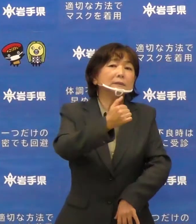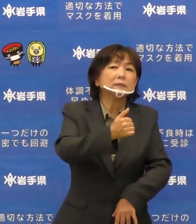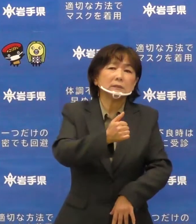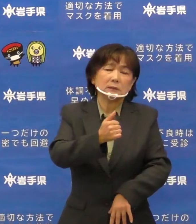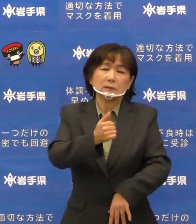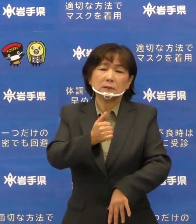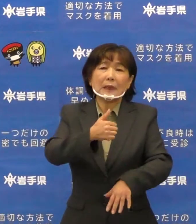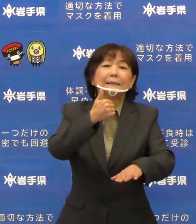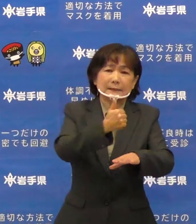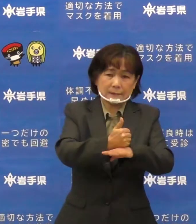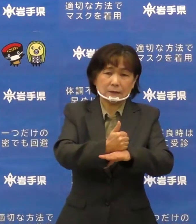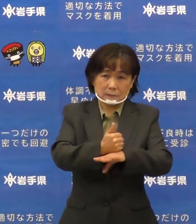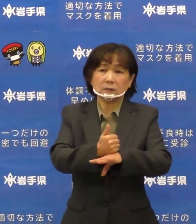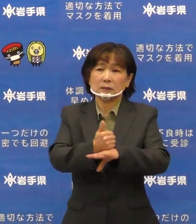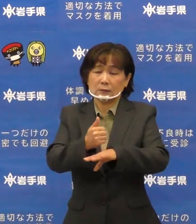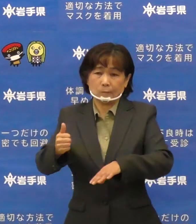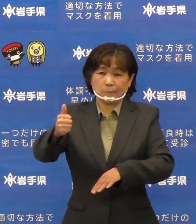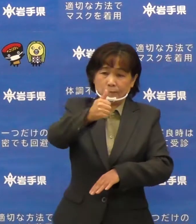医師会など